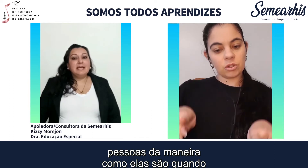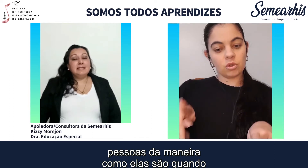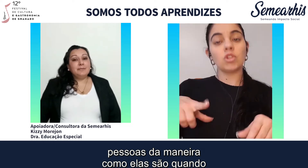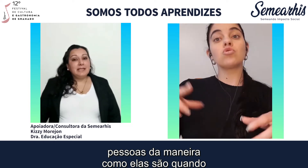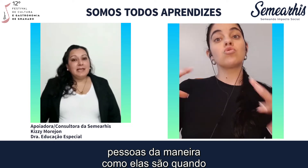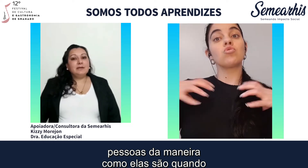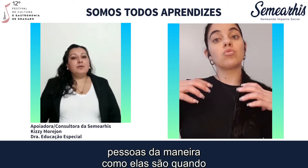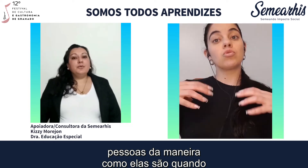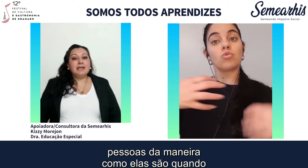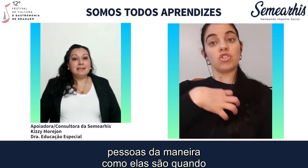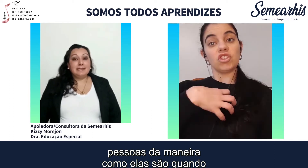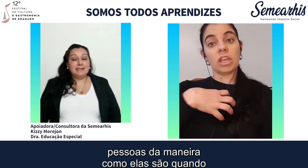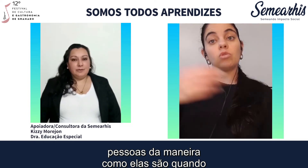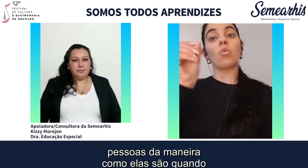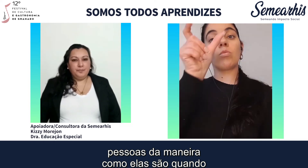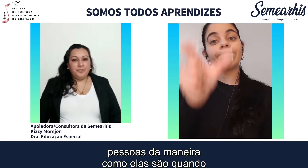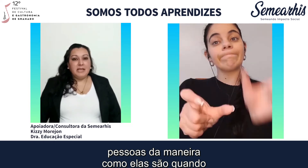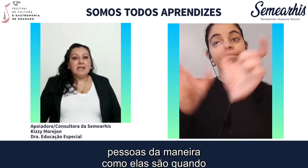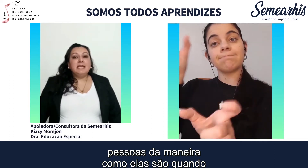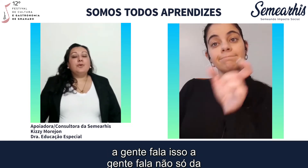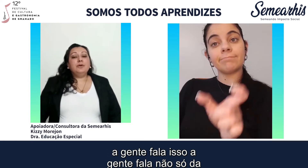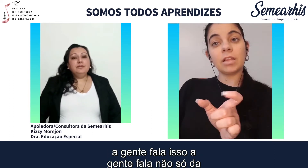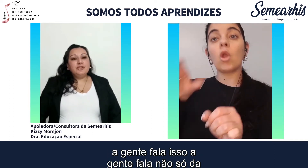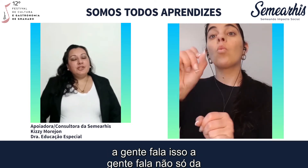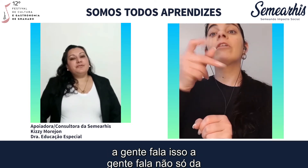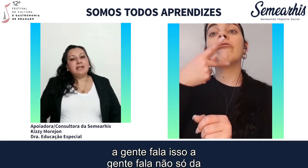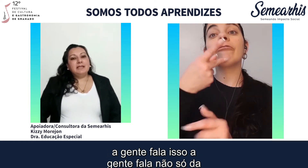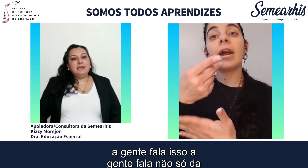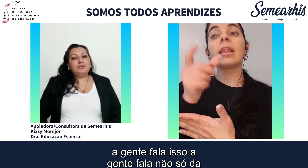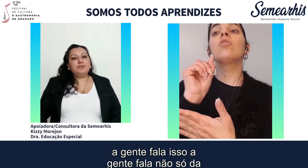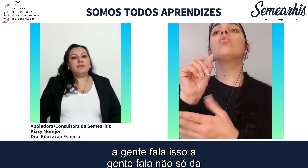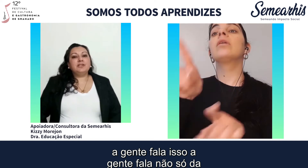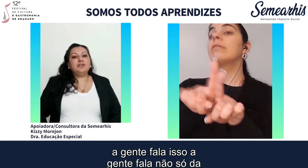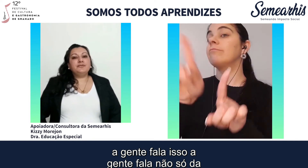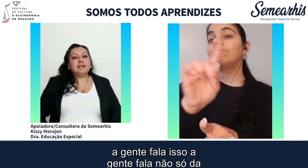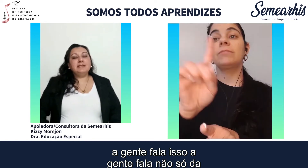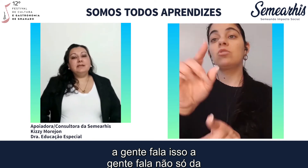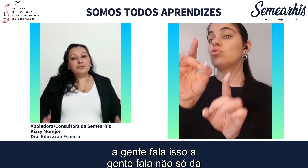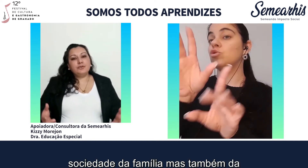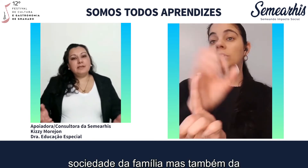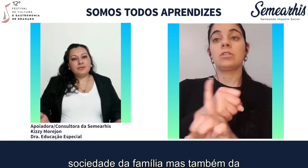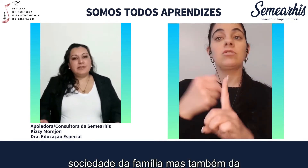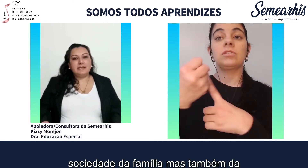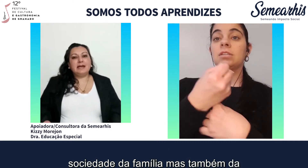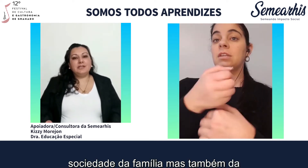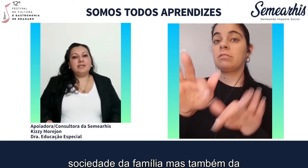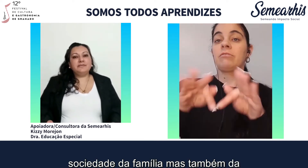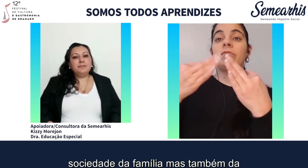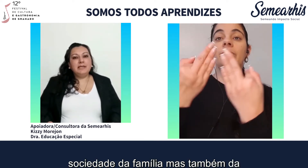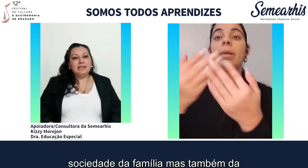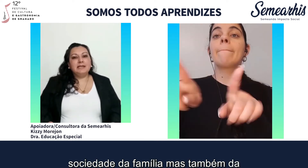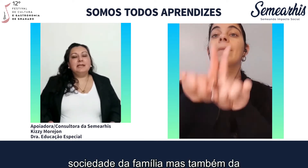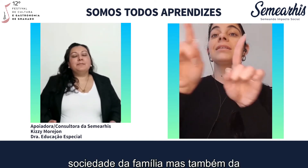pessoas da maneira como elas são. Quando a gente fala isso, a gente fala não só da sociedade